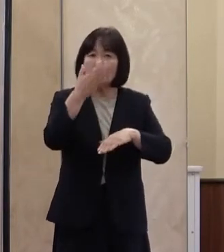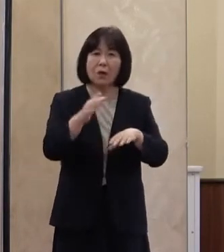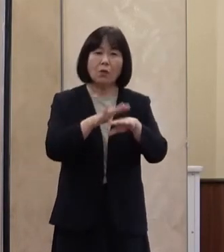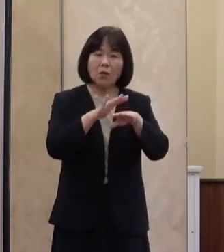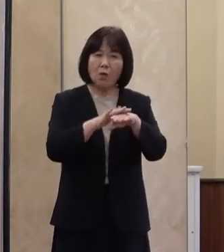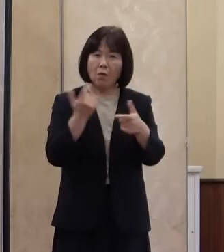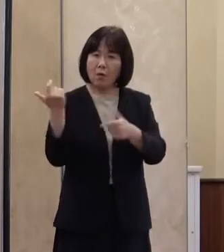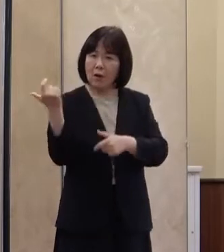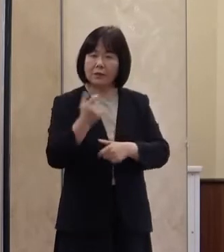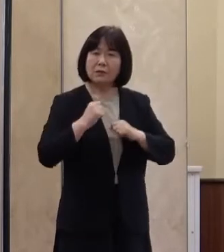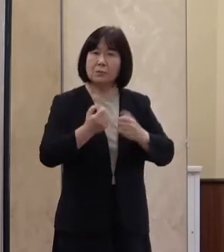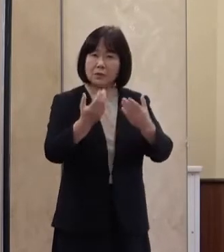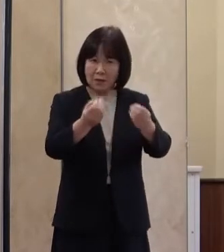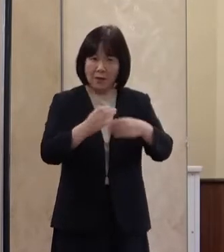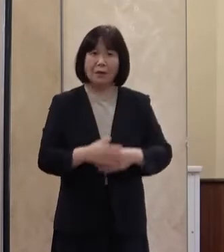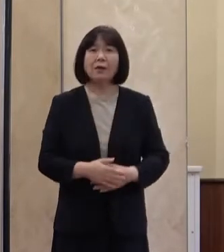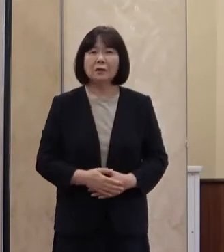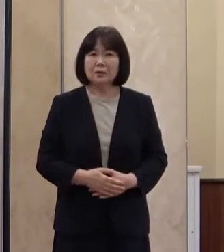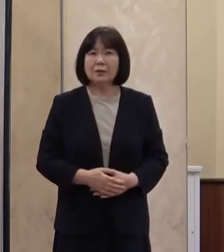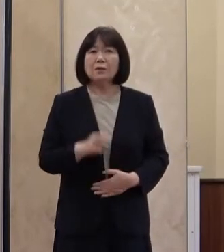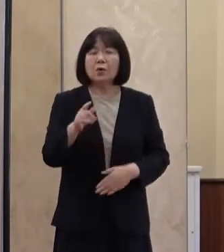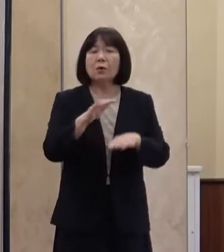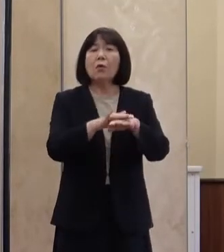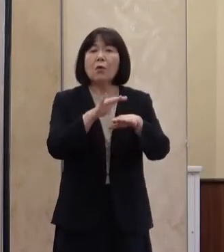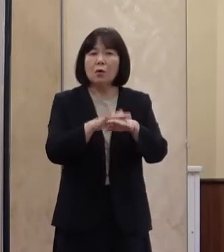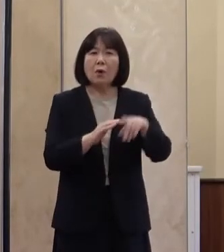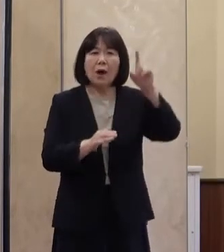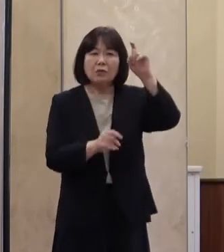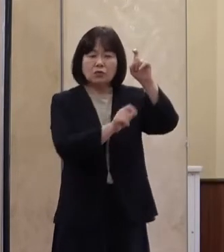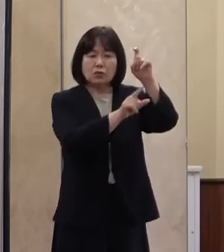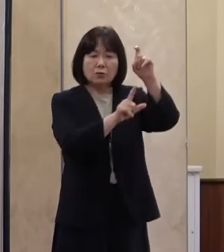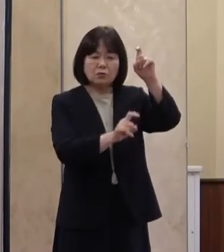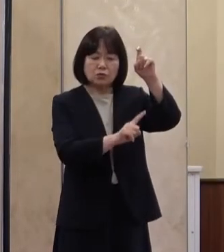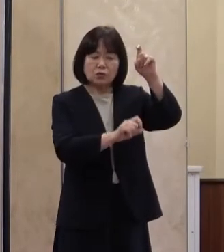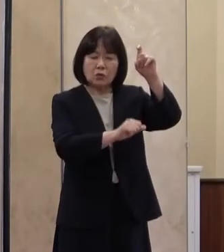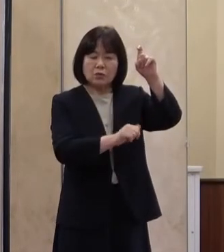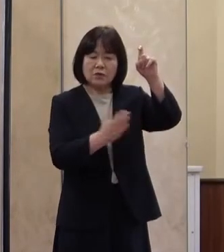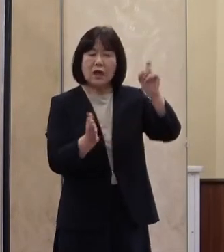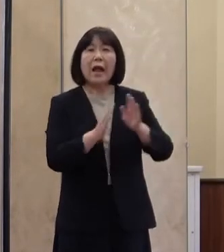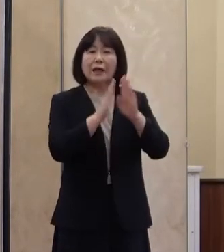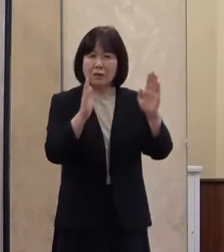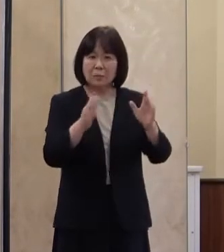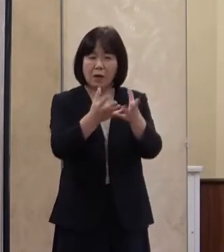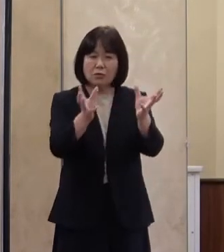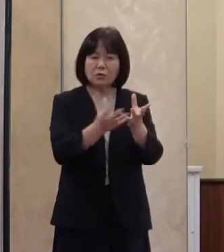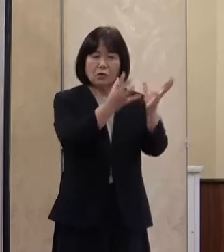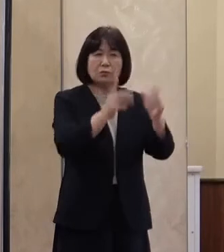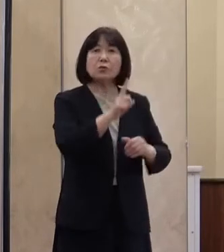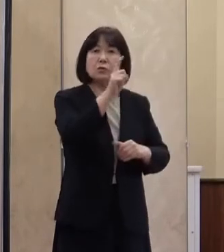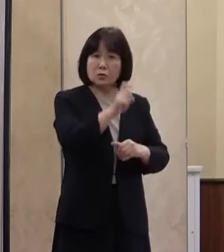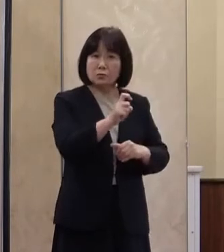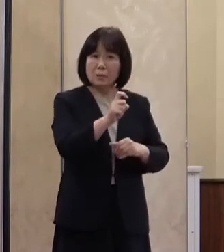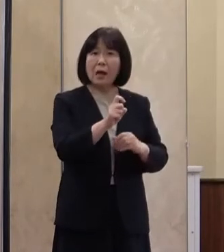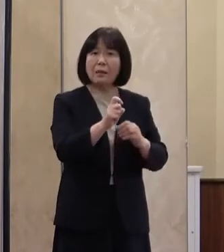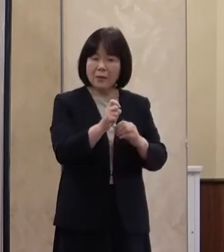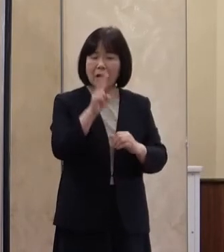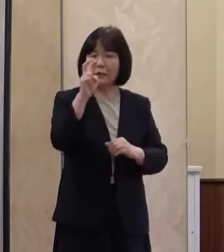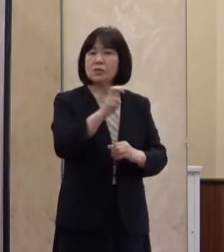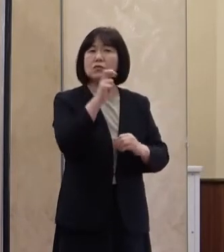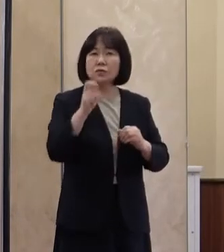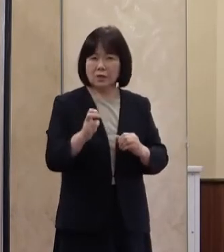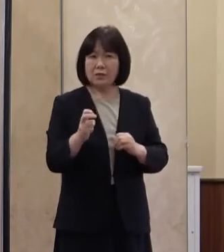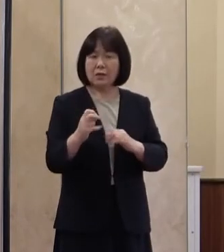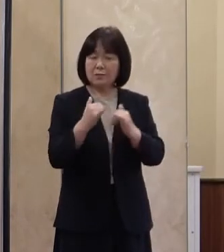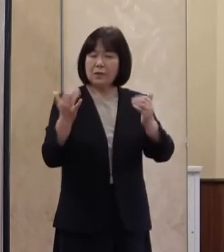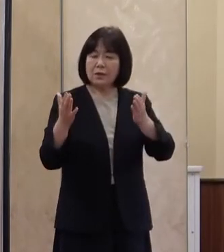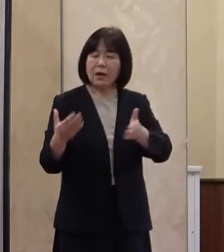立させました。で、その確立させたノウハウを今度10月15日から始まる10班20人体制の民間委託の時、皆さんに